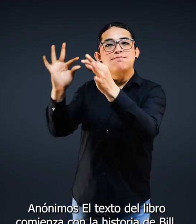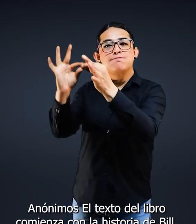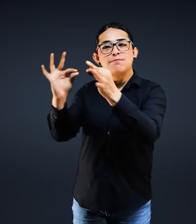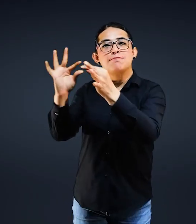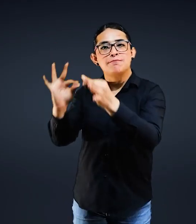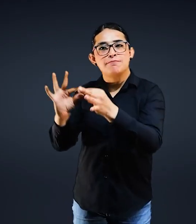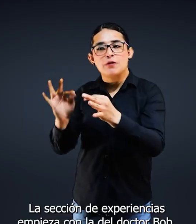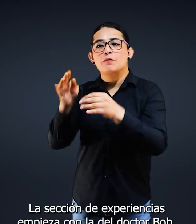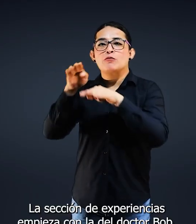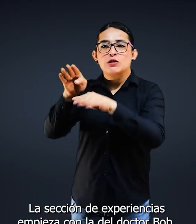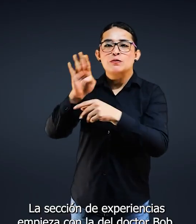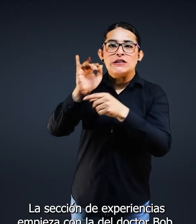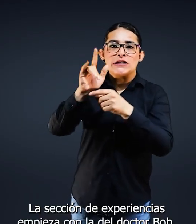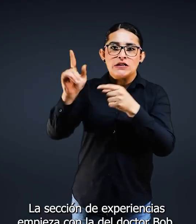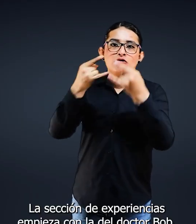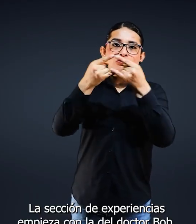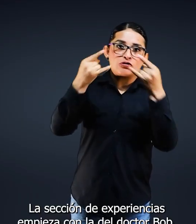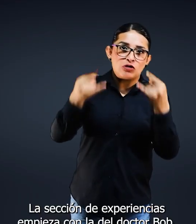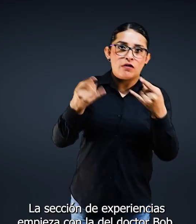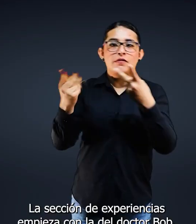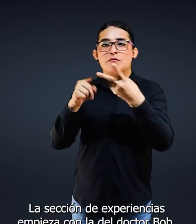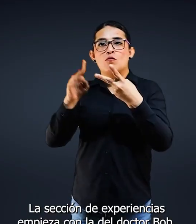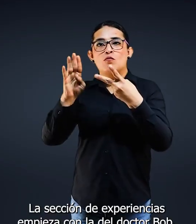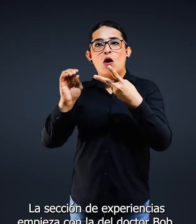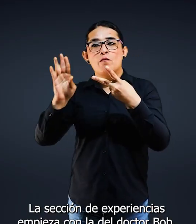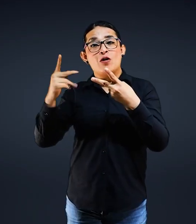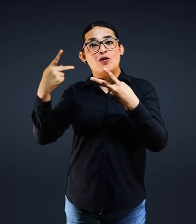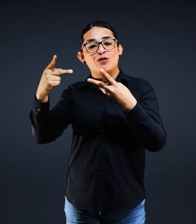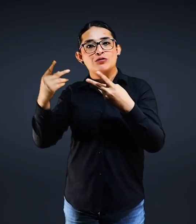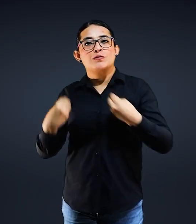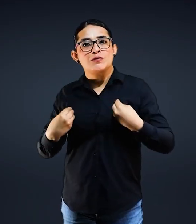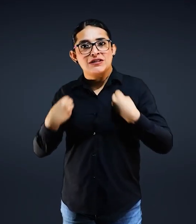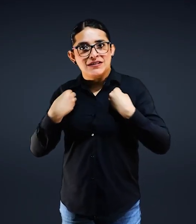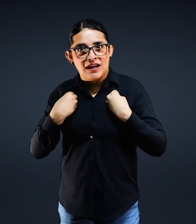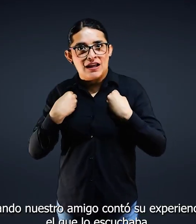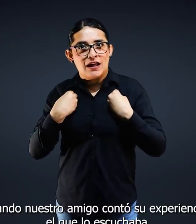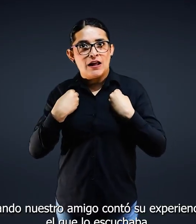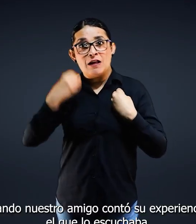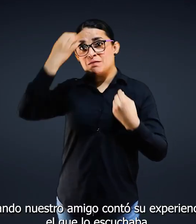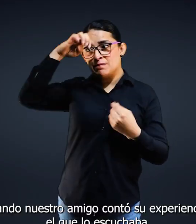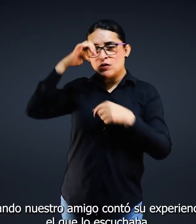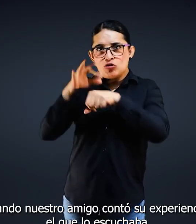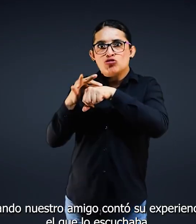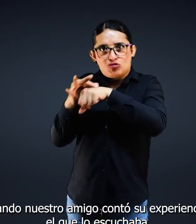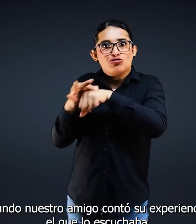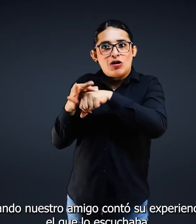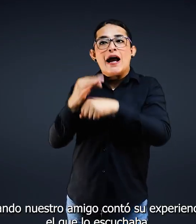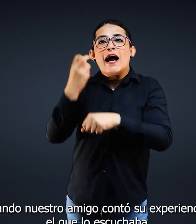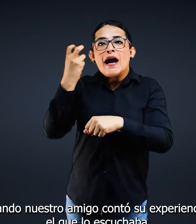Bill. La sección de experiencias empieza con la del Dr. Bob. Cuando nuestro amigo contó su experiencia, el